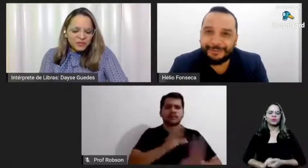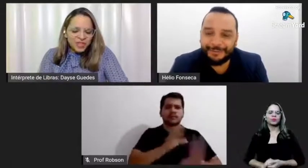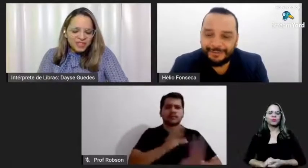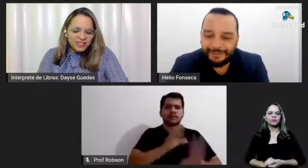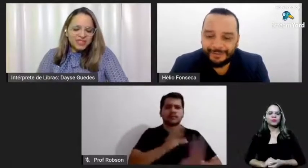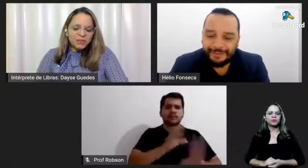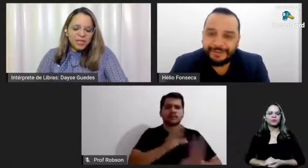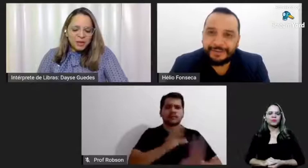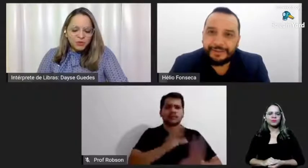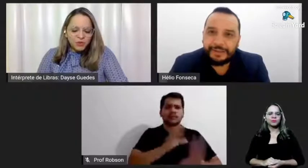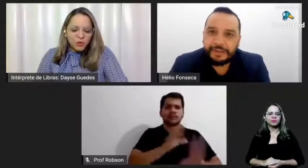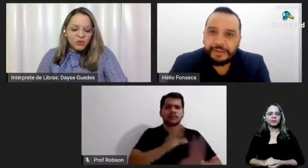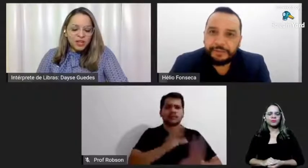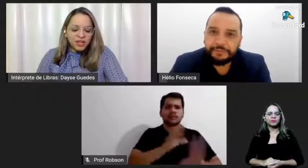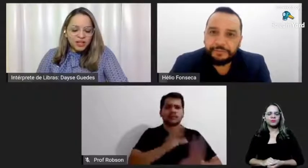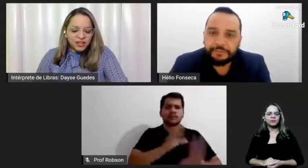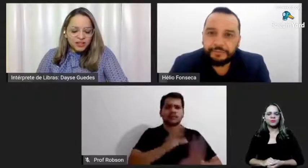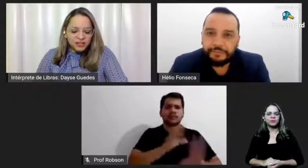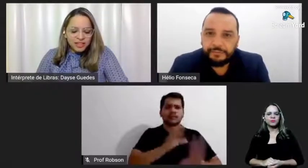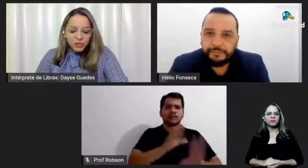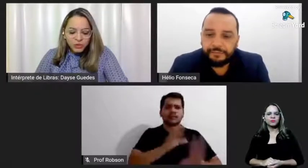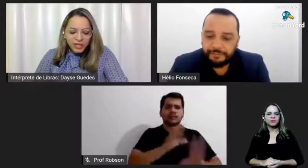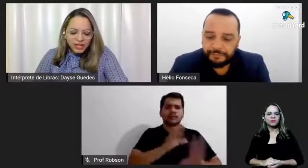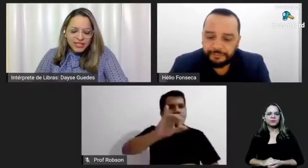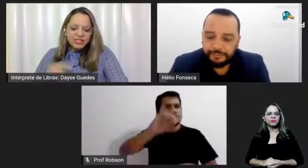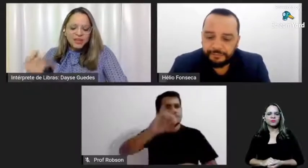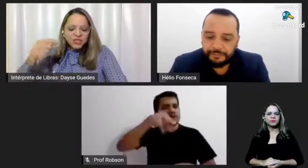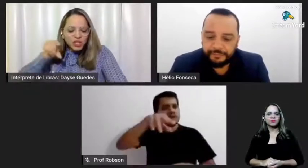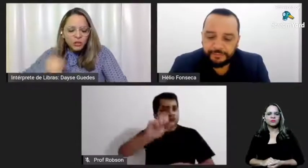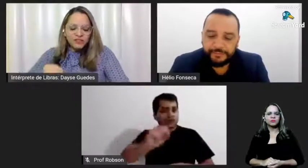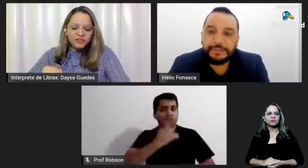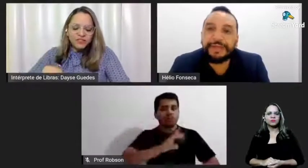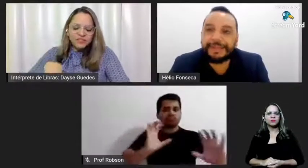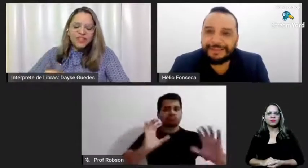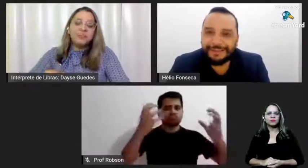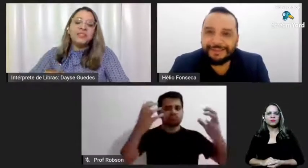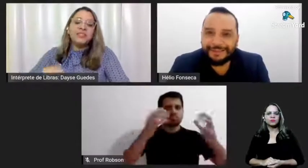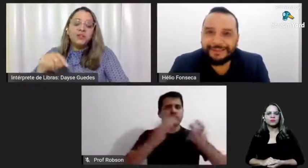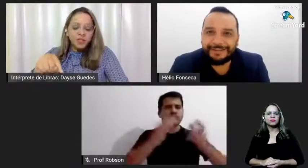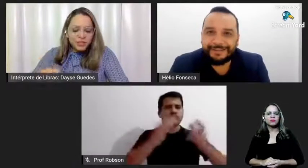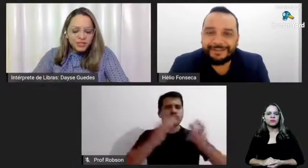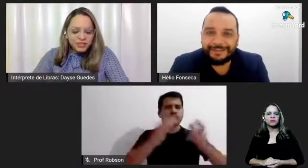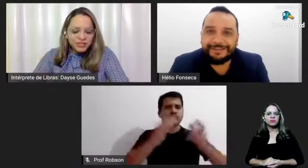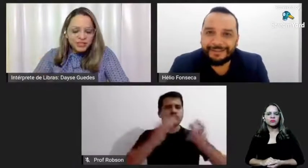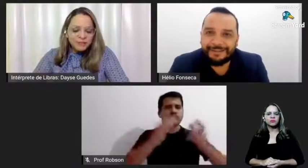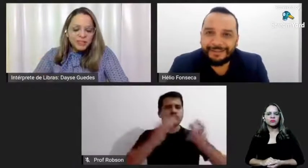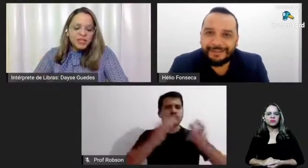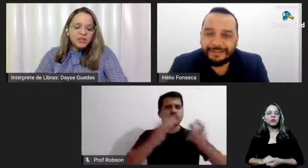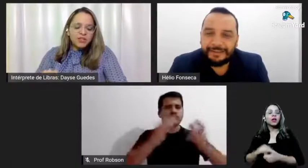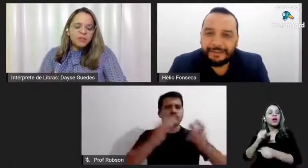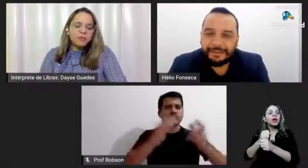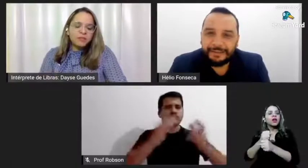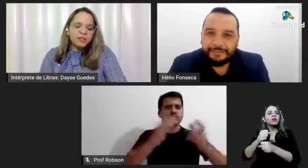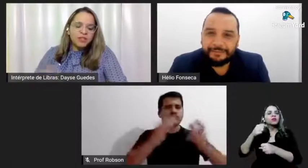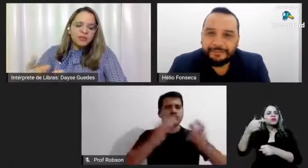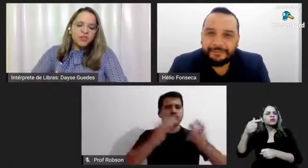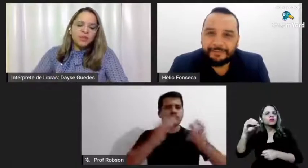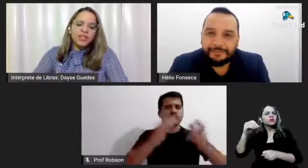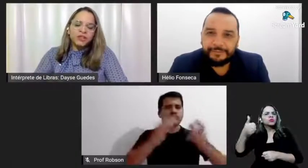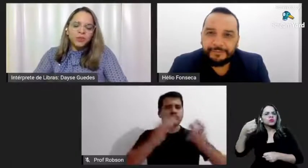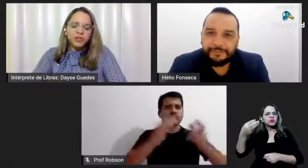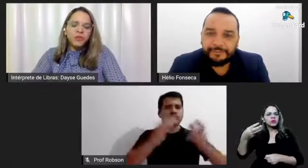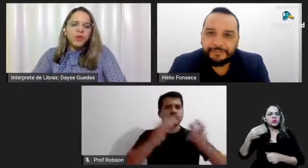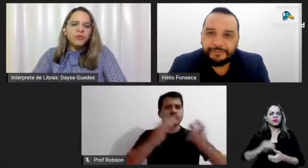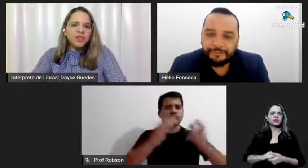assim mesmo. Realizado pela Aptco da Noruega, mas só que o evento foi na Filipinas em 2013. E eu queria que